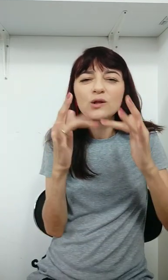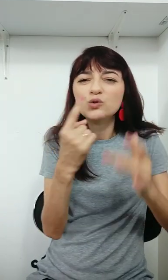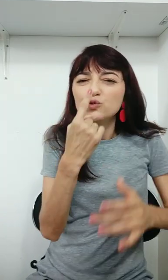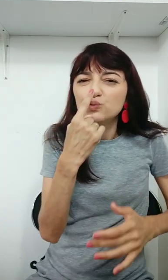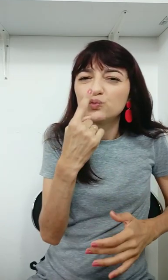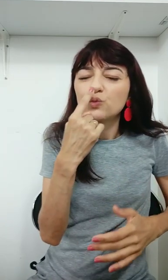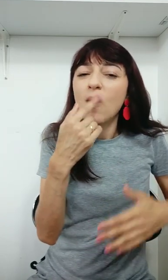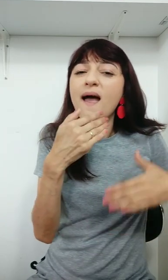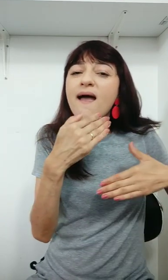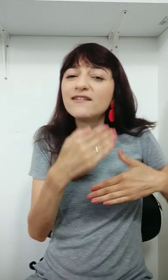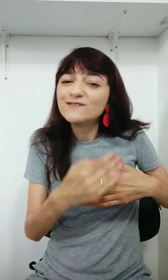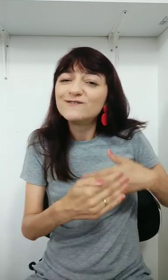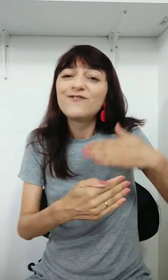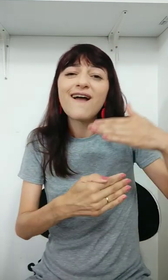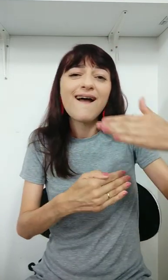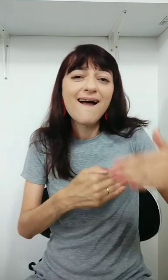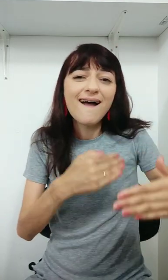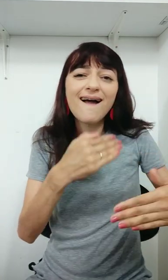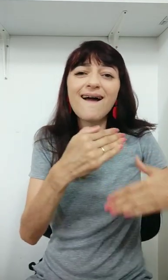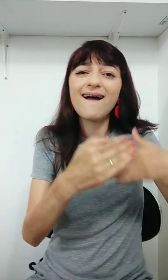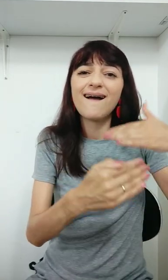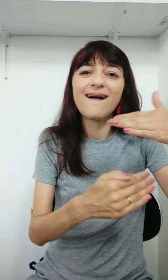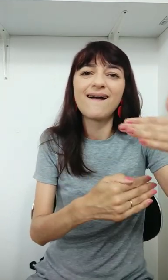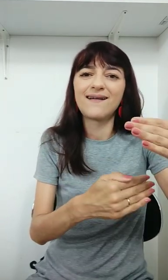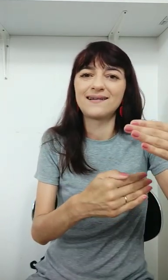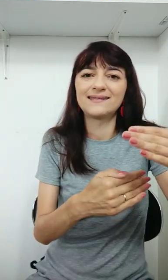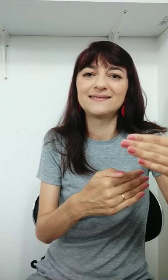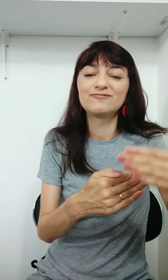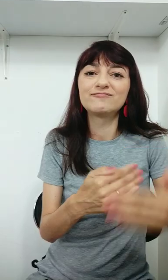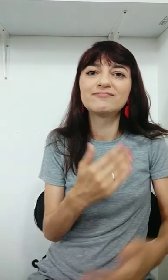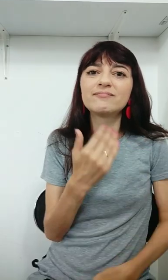contato, essa intimidade com os surdos que frequentam aquele espaço.